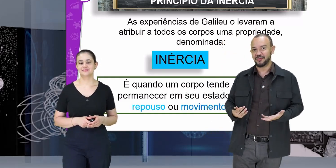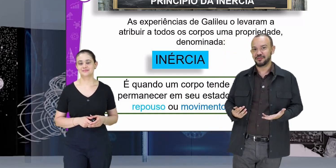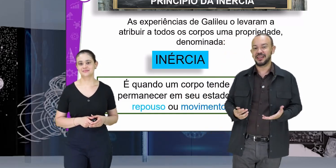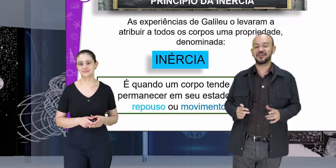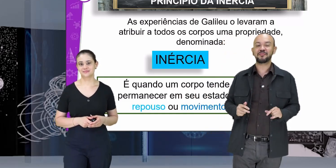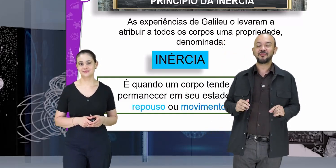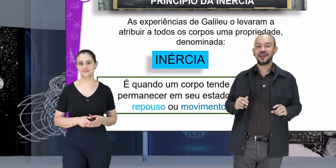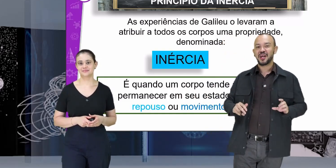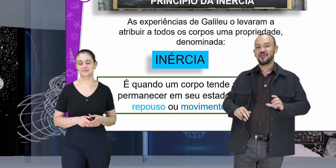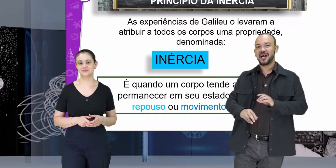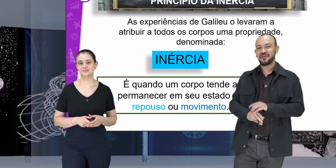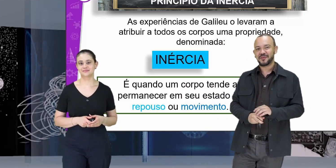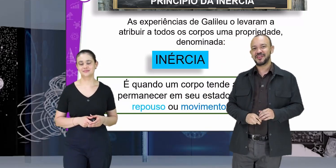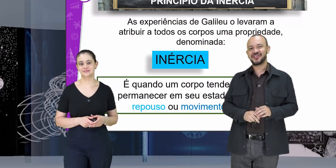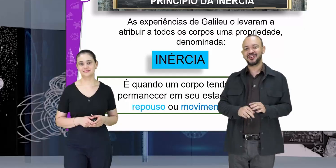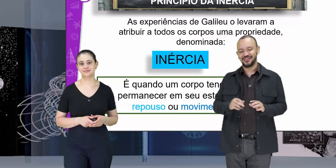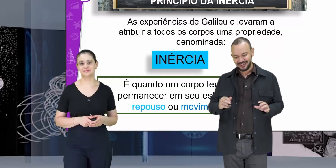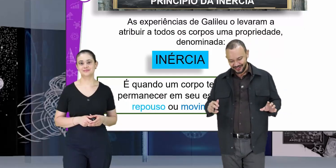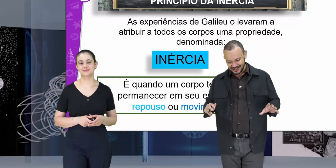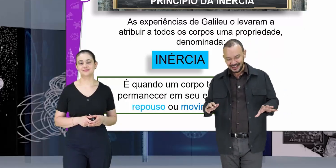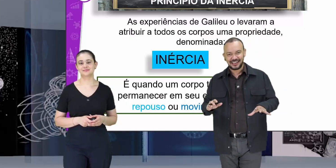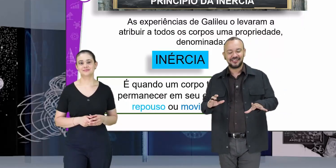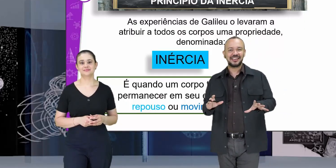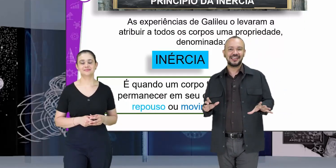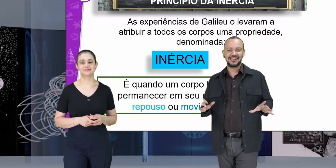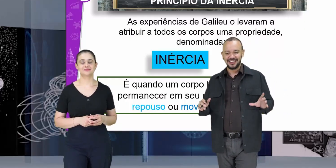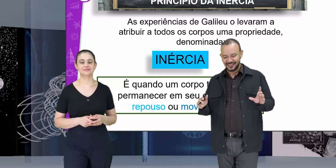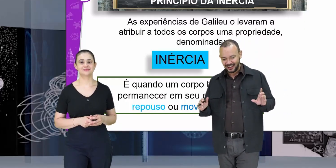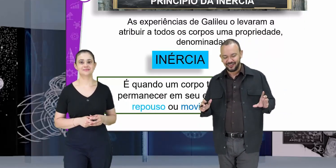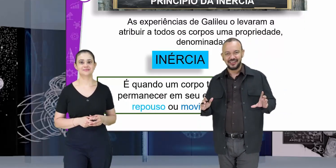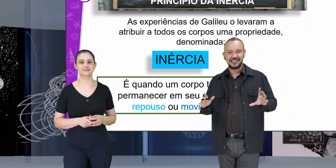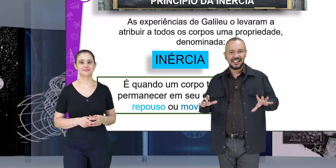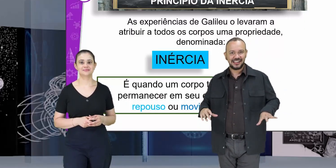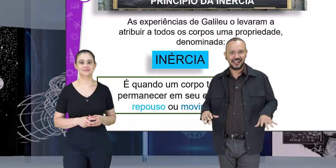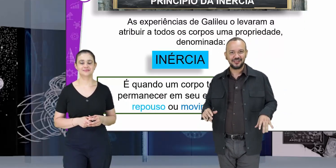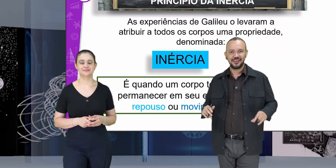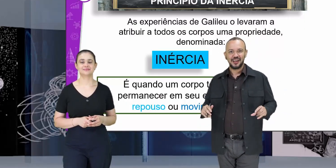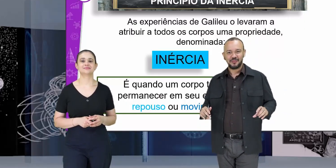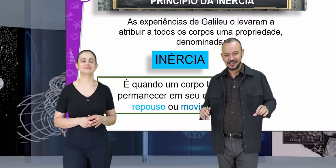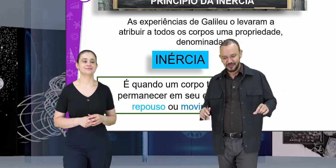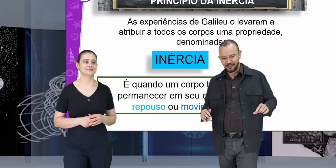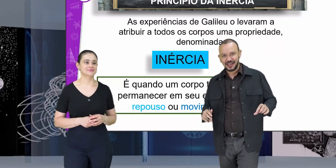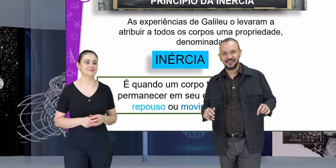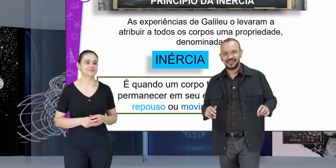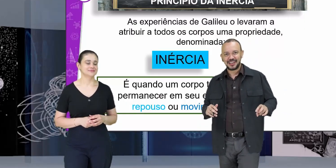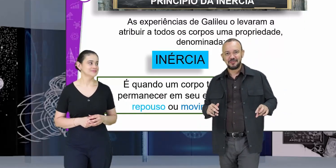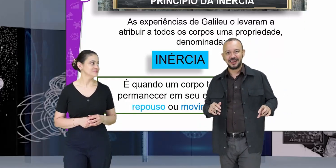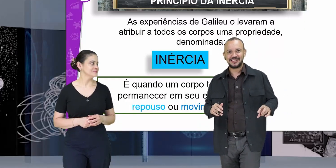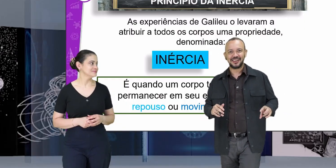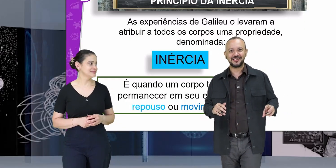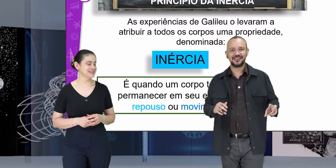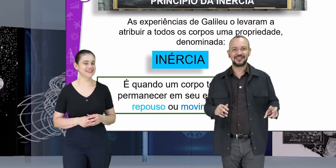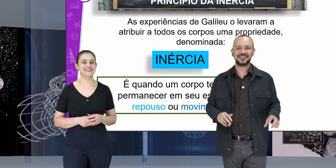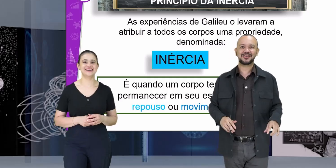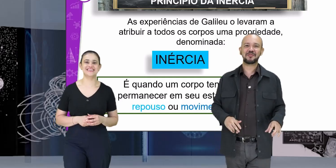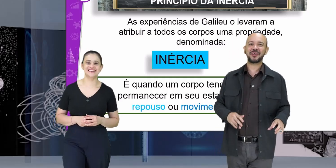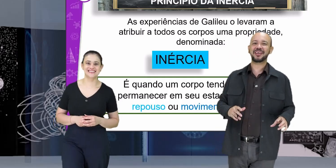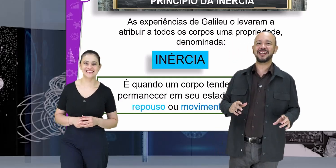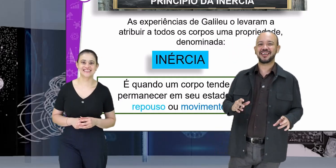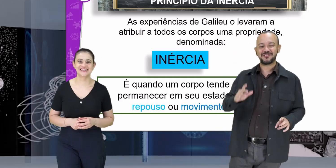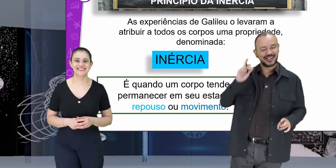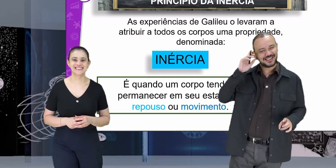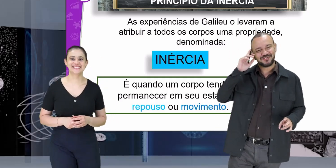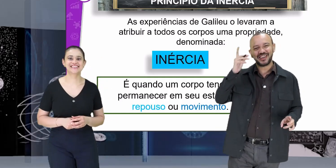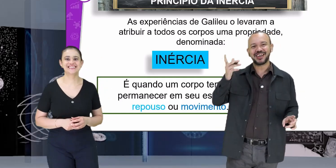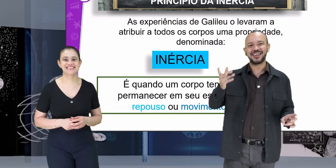estado de movimento. Mas professor, eu estou sentado aqui na sala de aula, sentado, mas o meu pezinho tá aqui balançando. Te